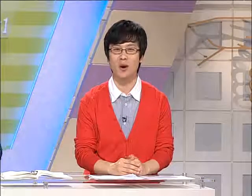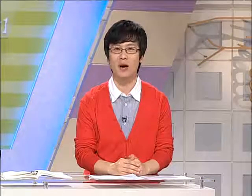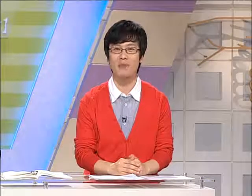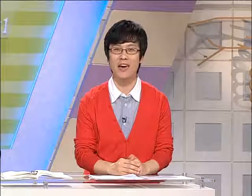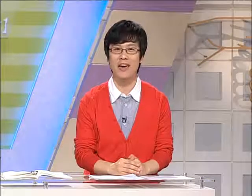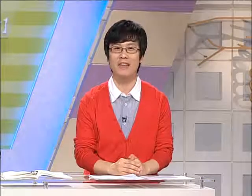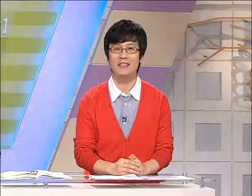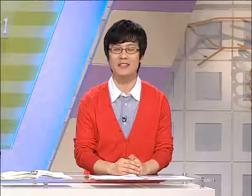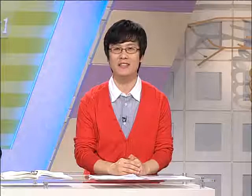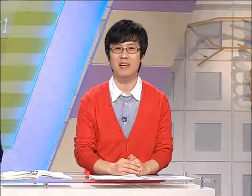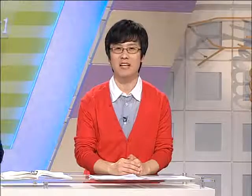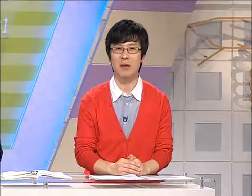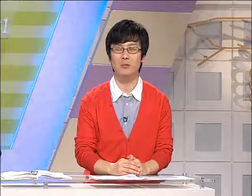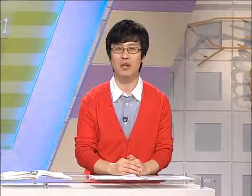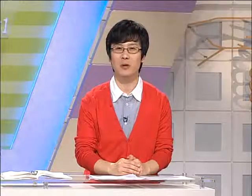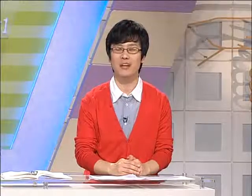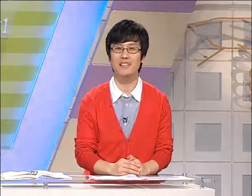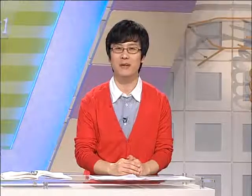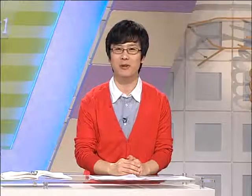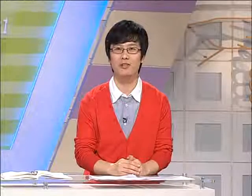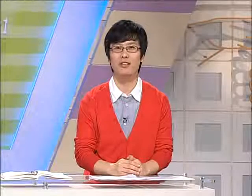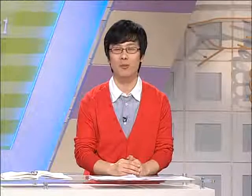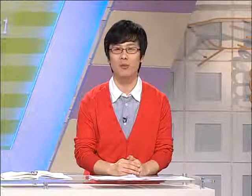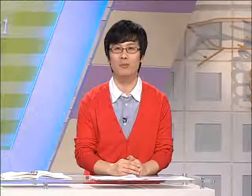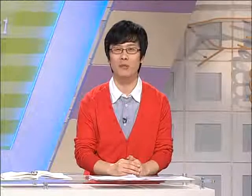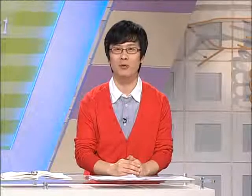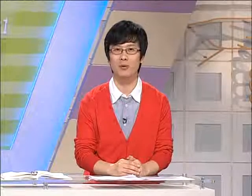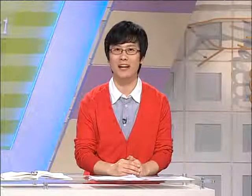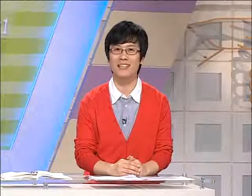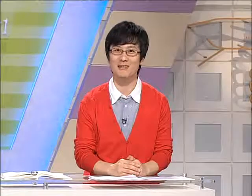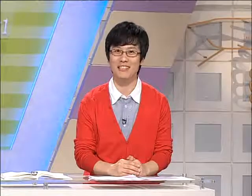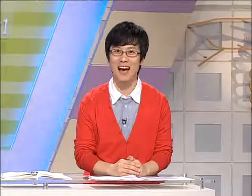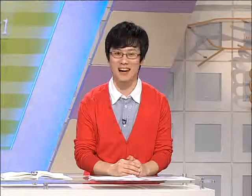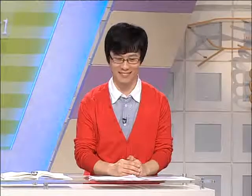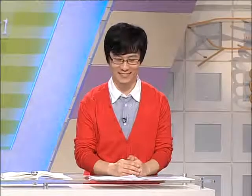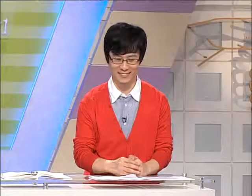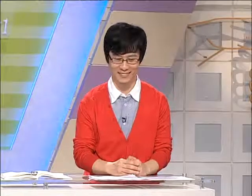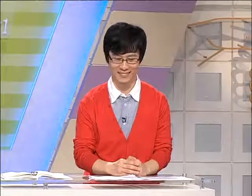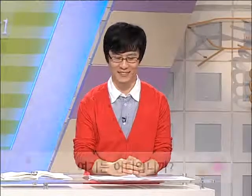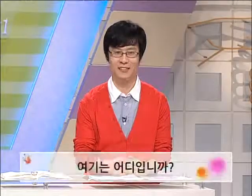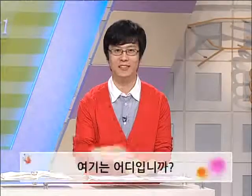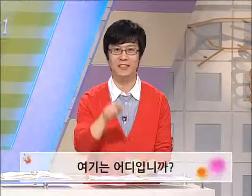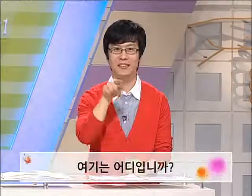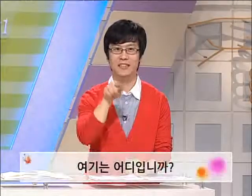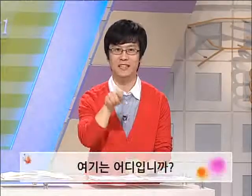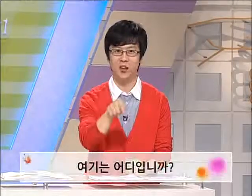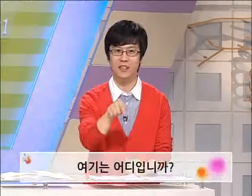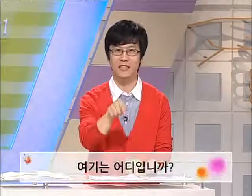저와 함께 지난 시간에 배운 내용 다시 한번 복습해 보도록 하겠습니다. 여기는